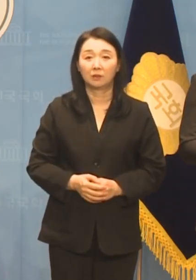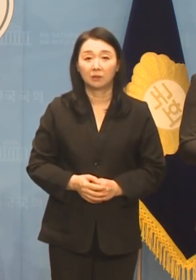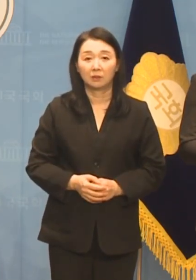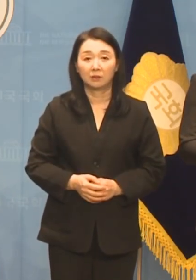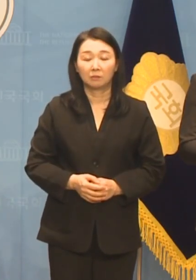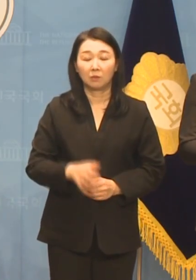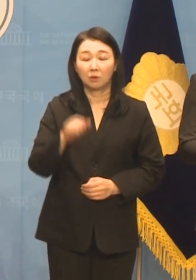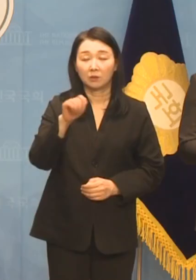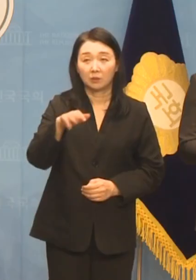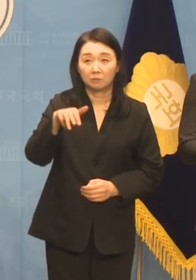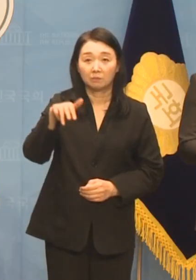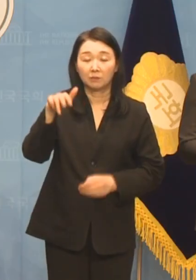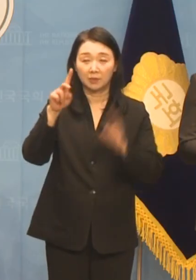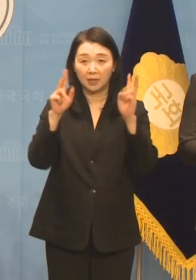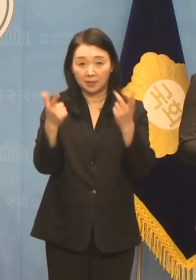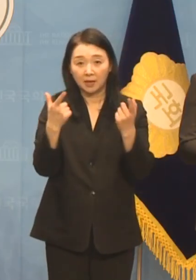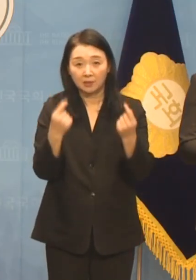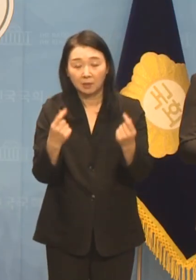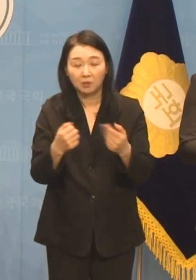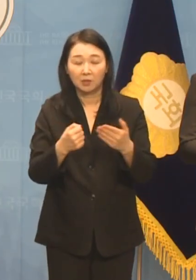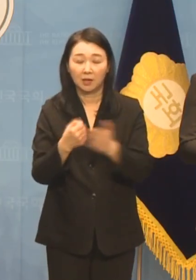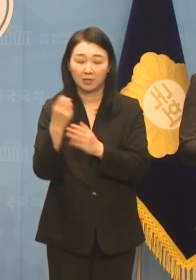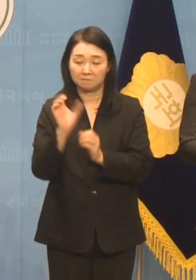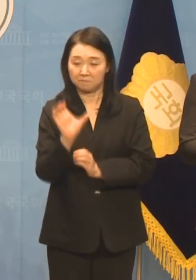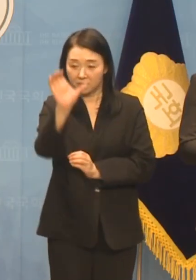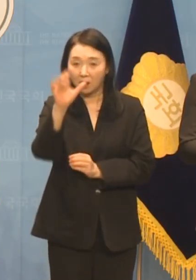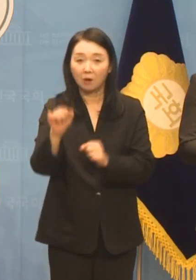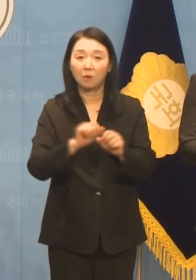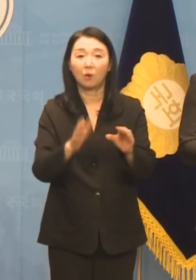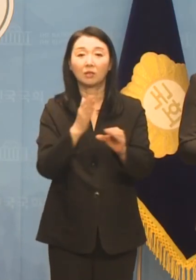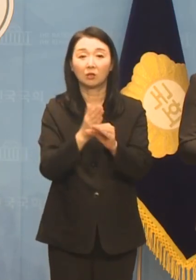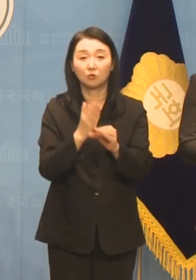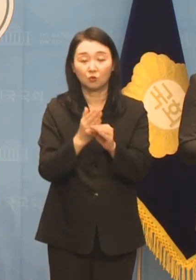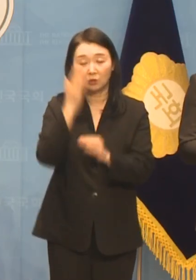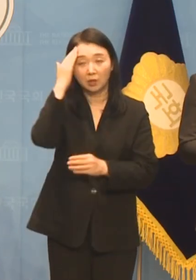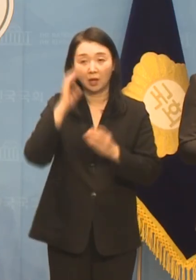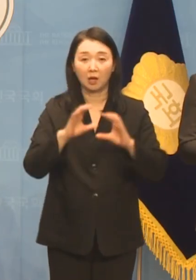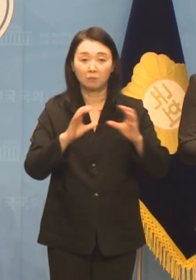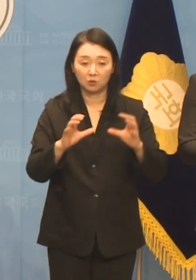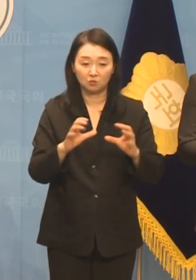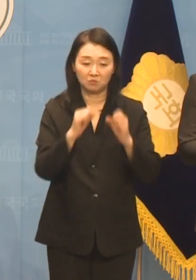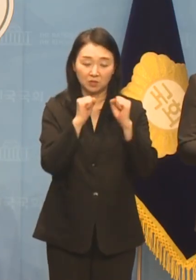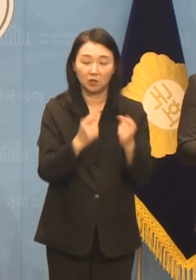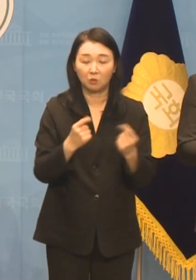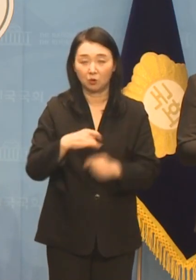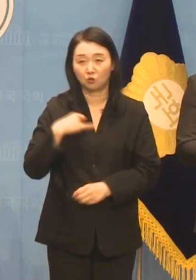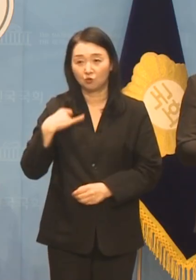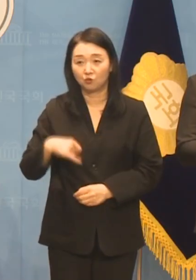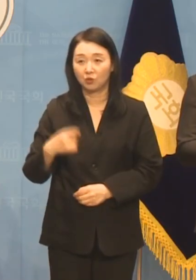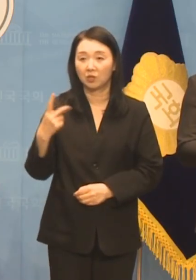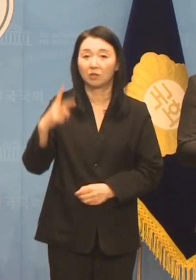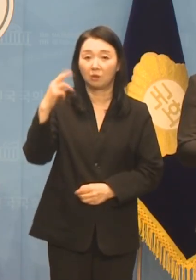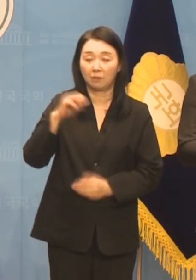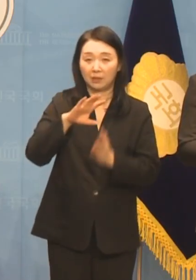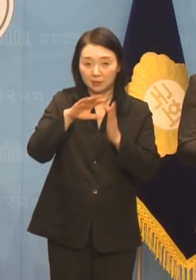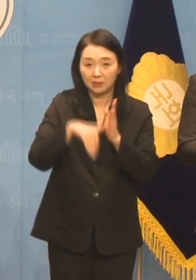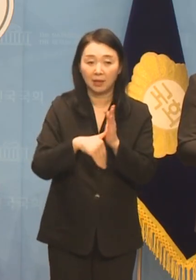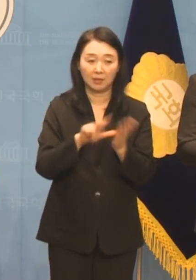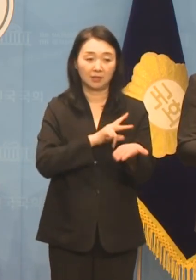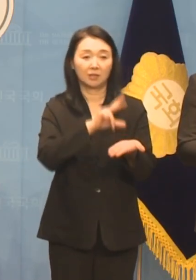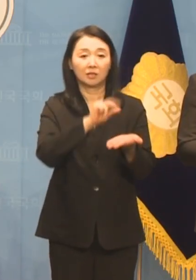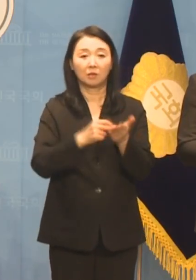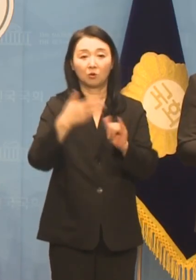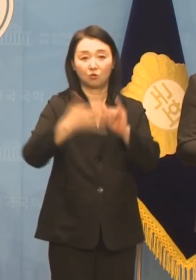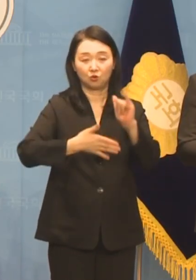사장이다를 중심으로 다수의 게시글을 통해 확산되고 있으며 심각한 대한민국 체류 중국인 1천만 시대라는 제목의